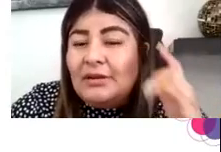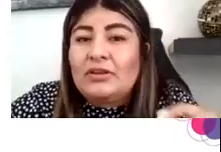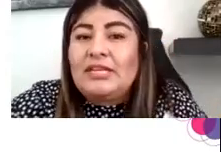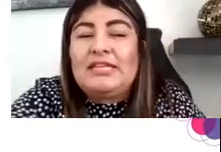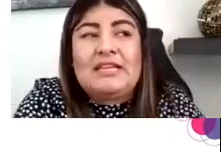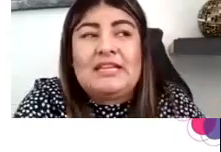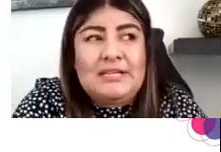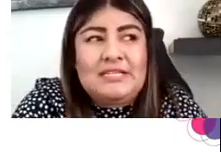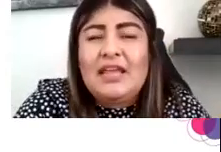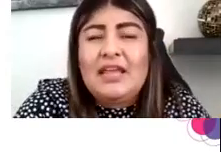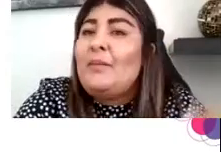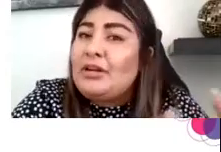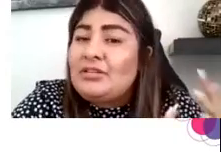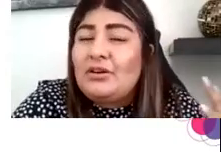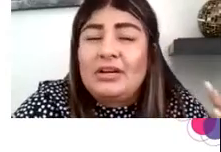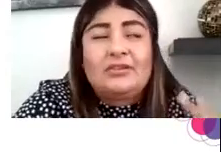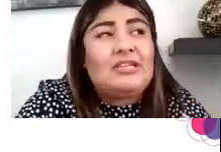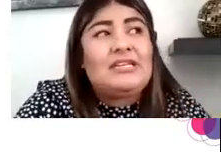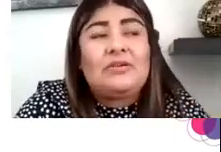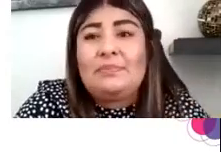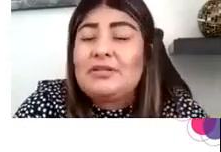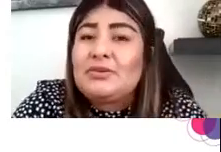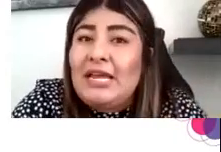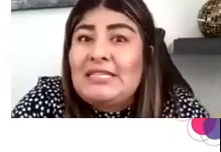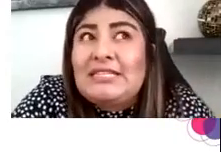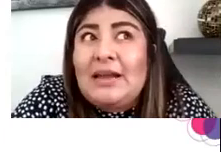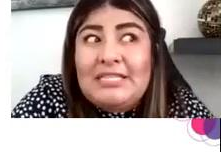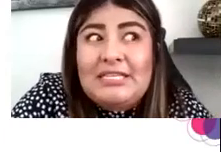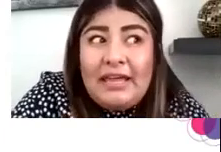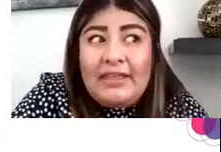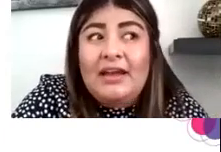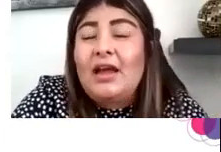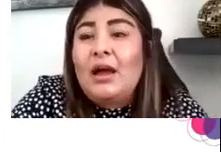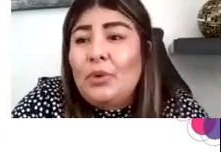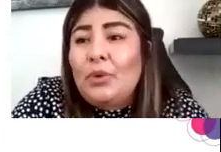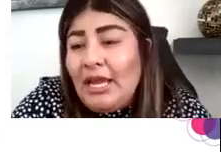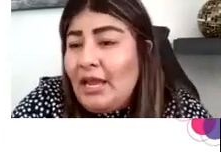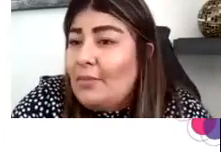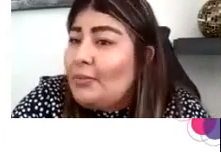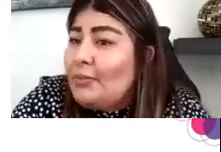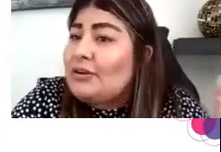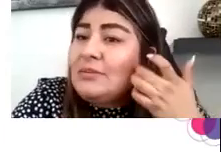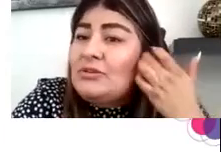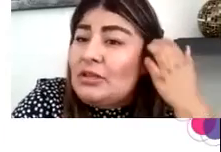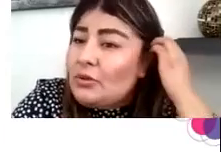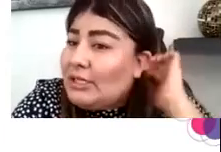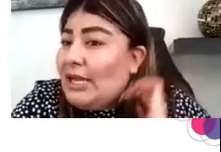de discapacidad. Por eso es incorrecto decir que una persona es discapacitada. ¿Por qué? Porque nos estamos dando cuenta que